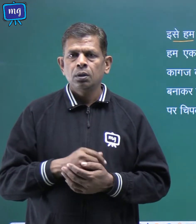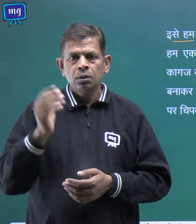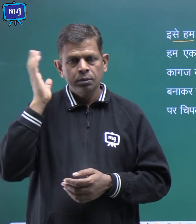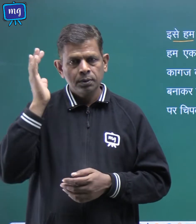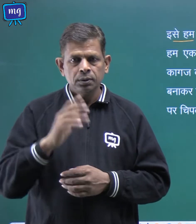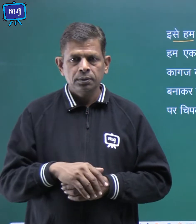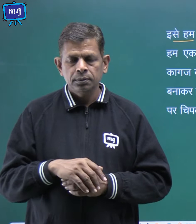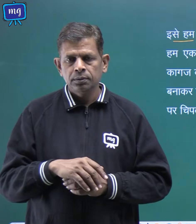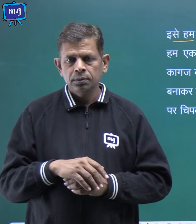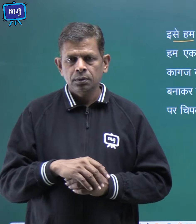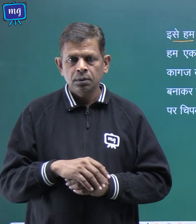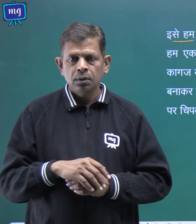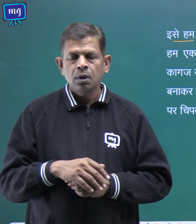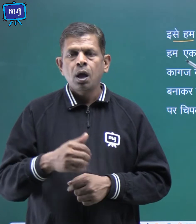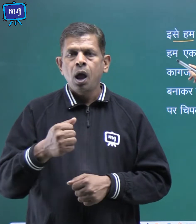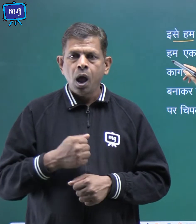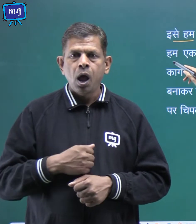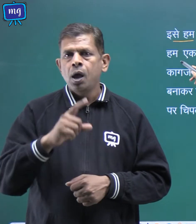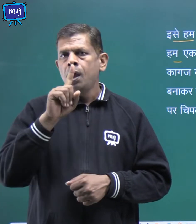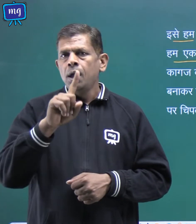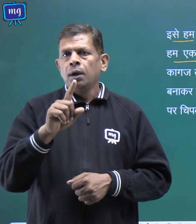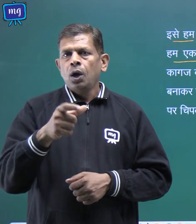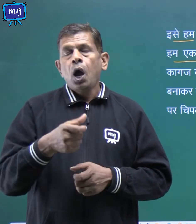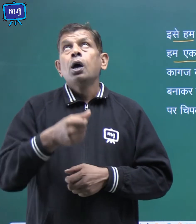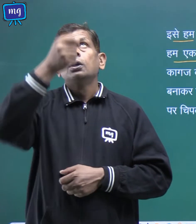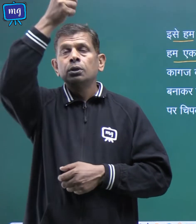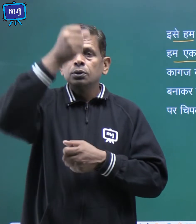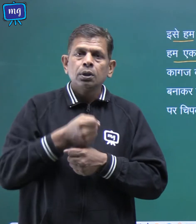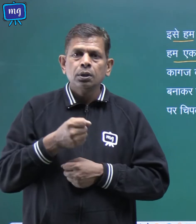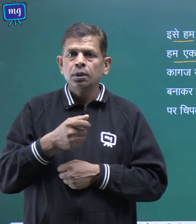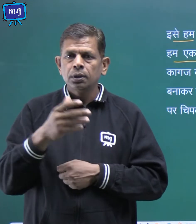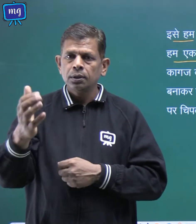समझते हैं। हम एक छाता लेंगे